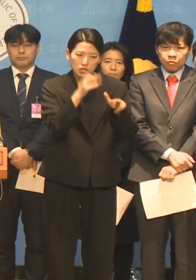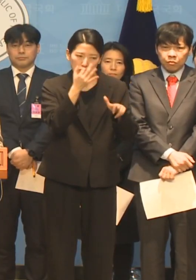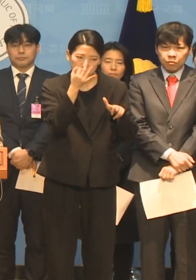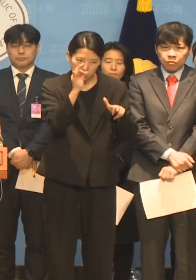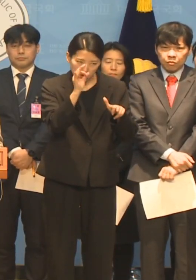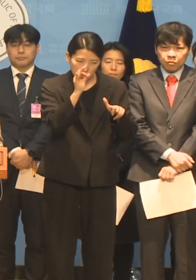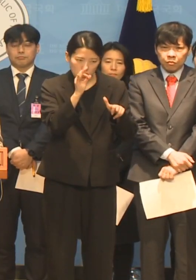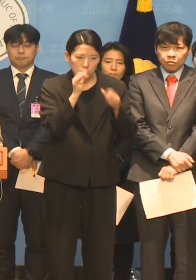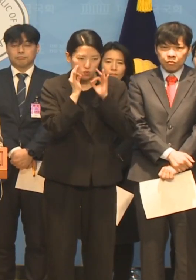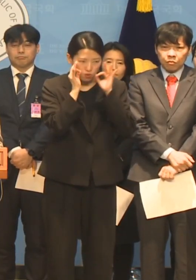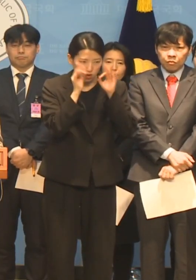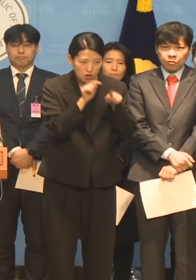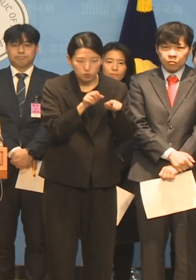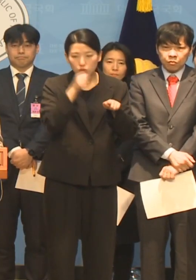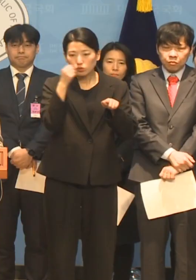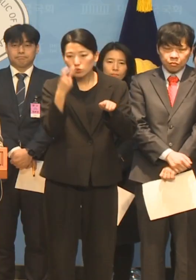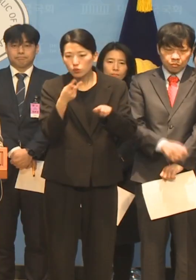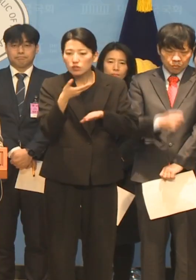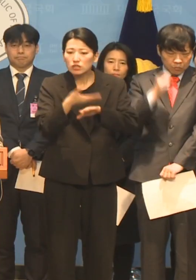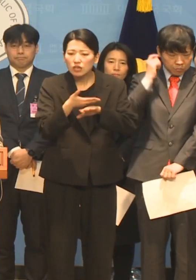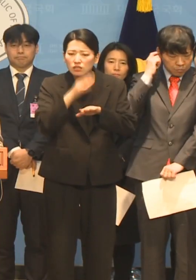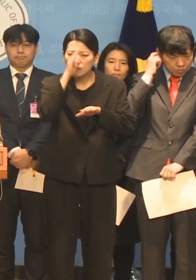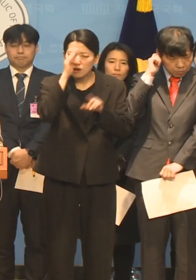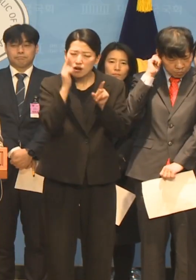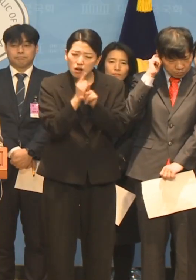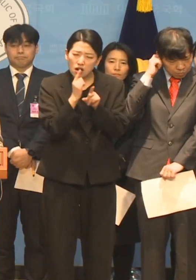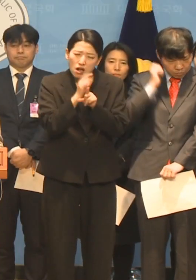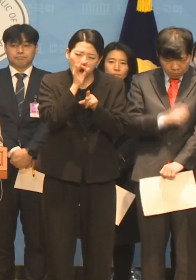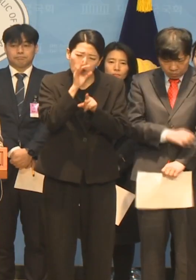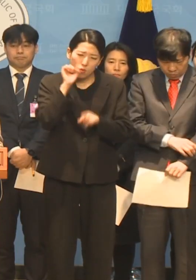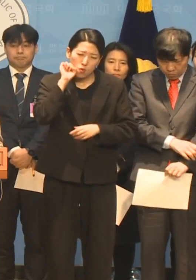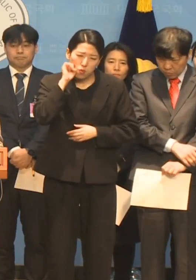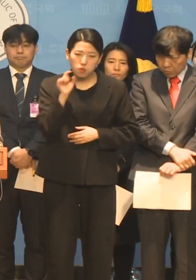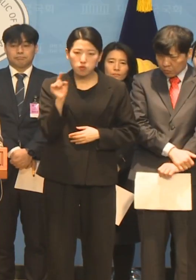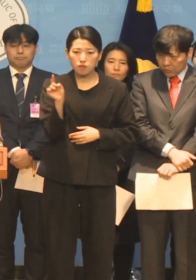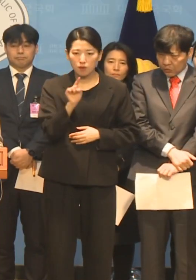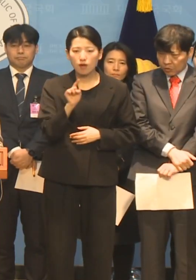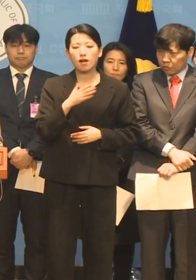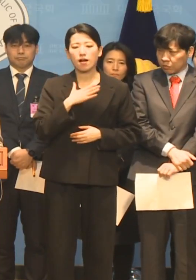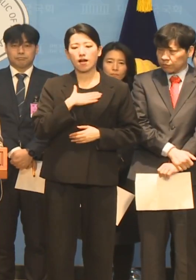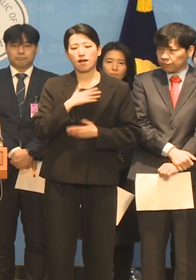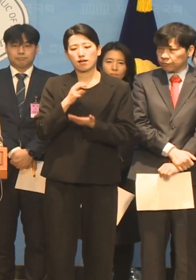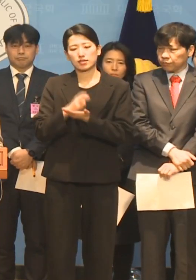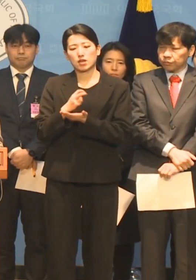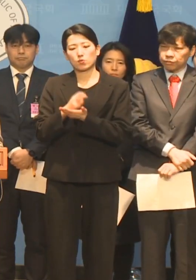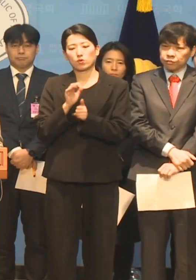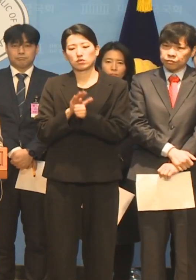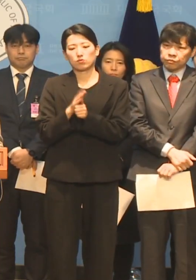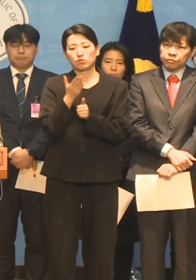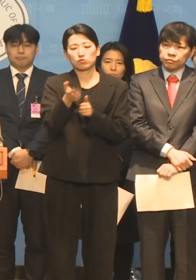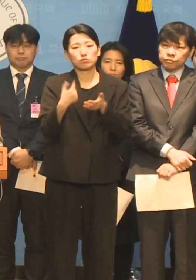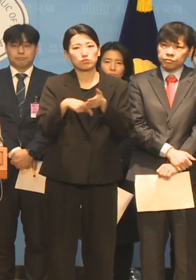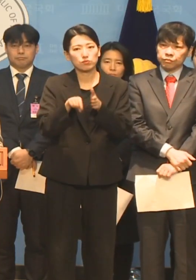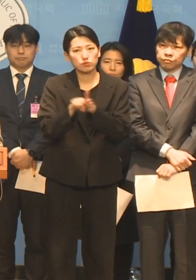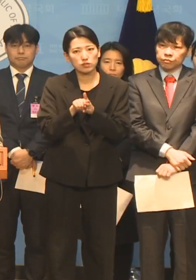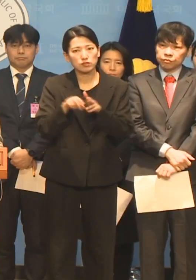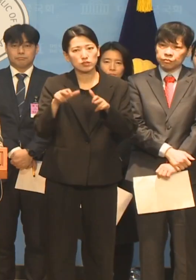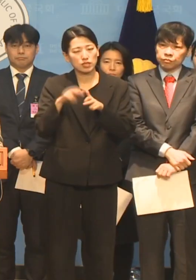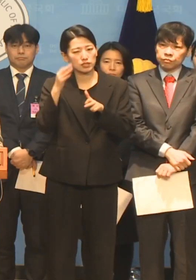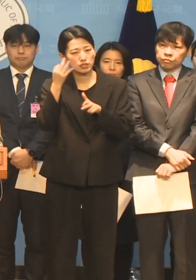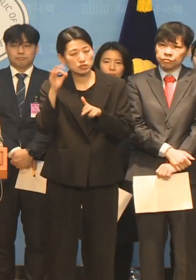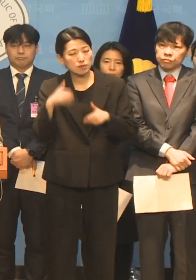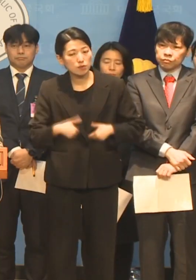할 많은 국민들과 환자들이 일상에서 필요한 제도적 지원을 받을 수 있도록 최선의